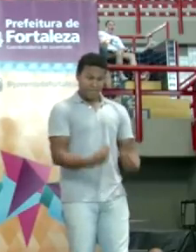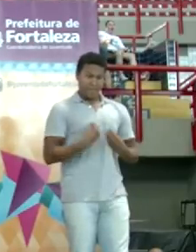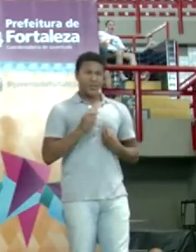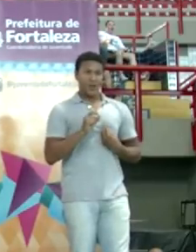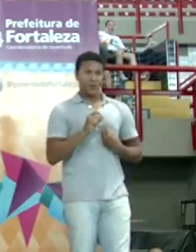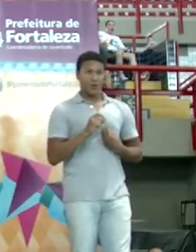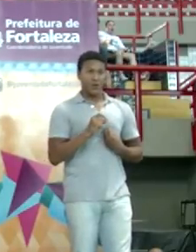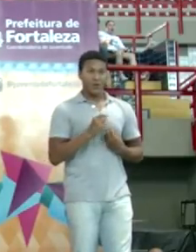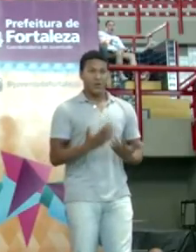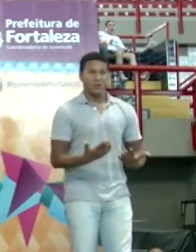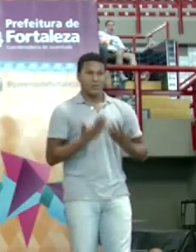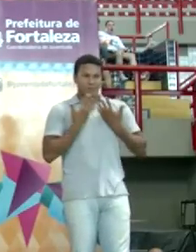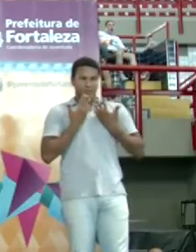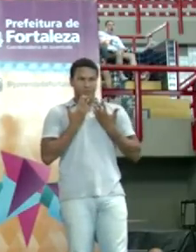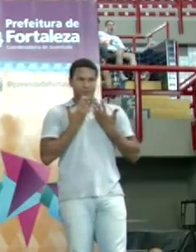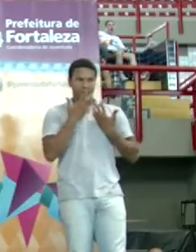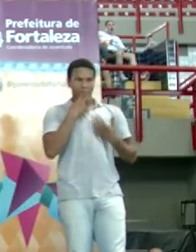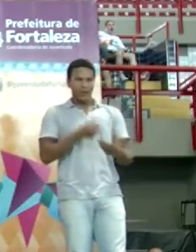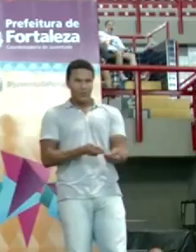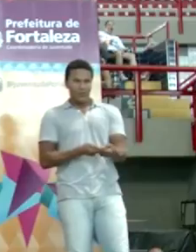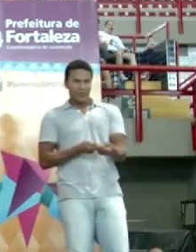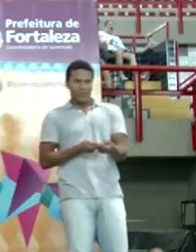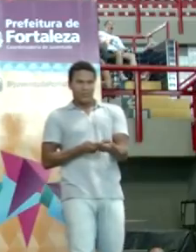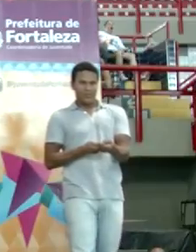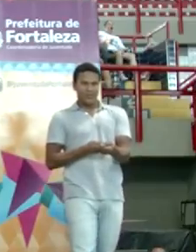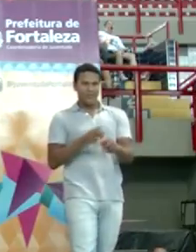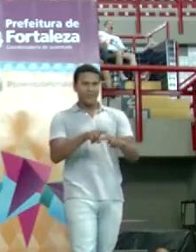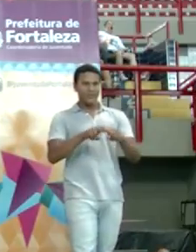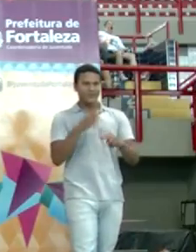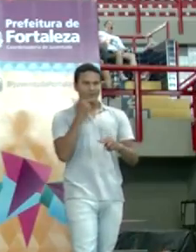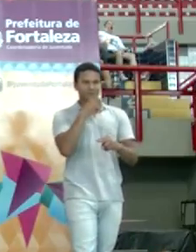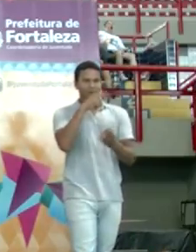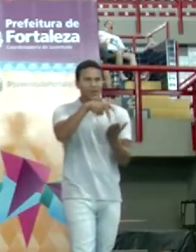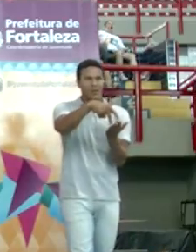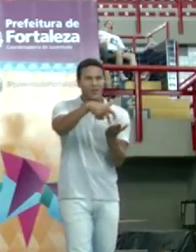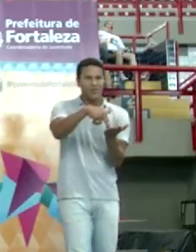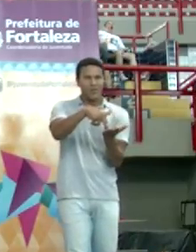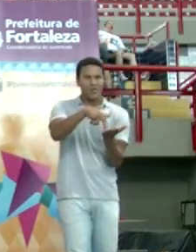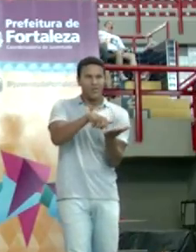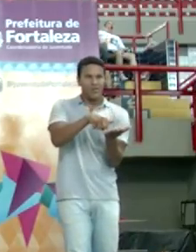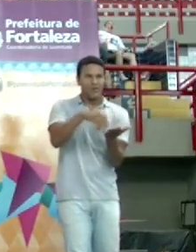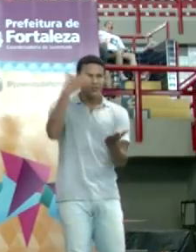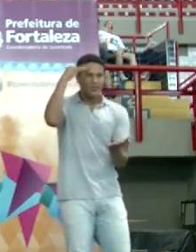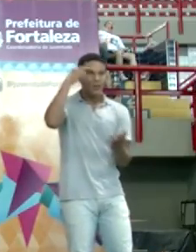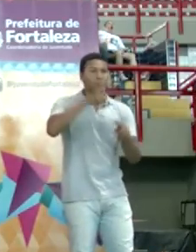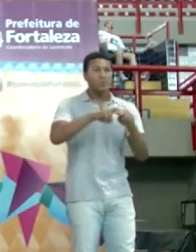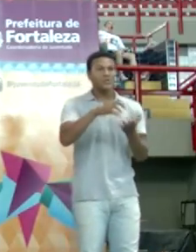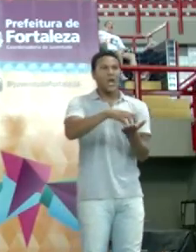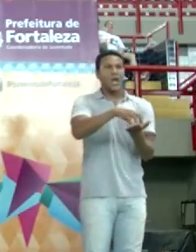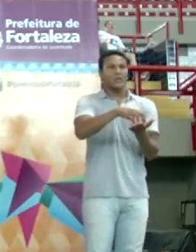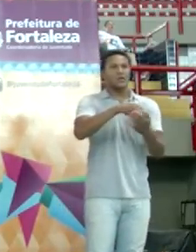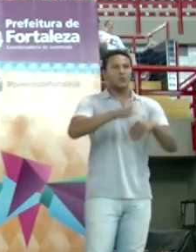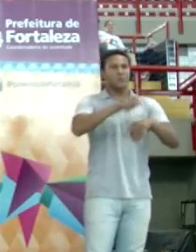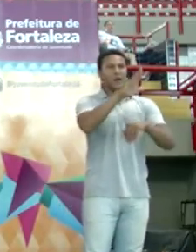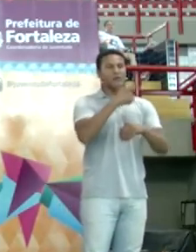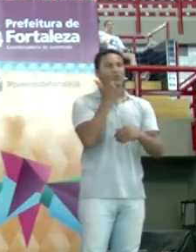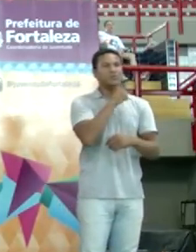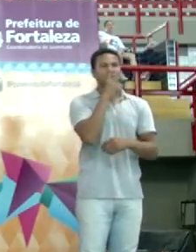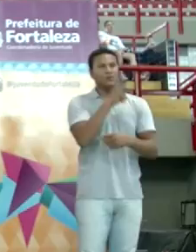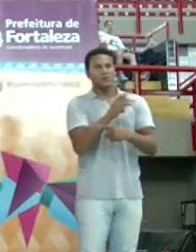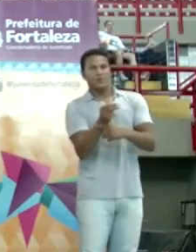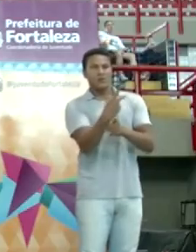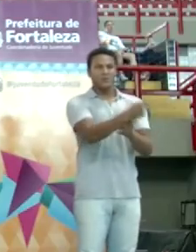ganhar o cabo de guerra? Então ganha o cabo de guerra, pessoal, quem tem mais atrito. Fui claro?